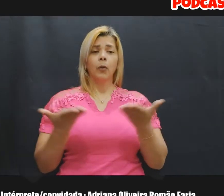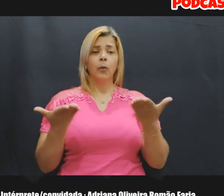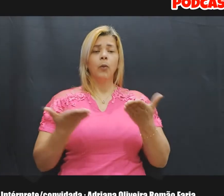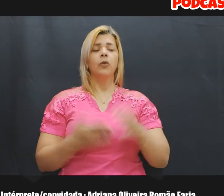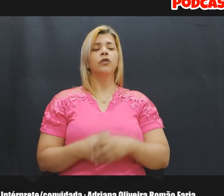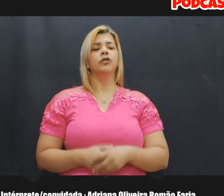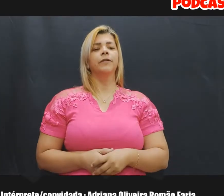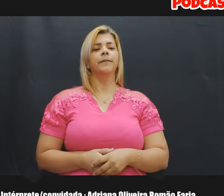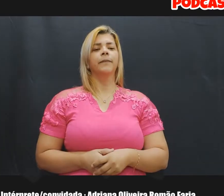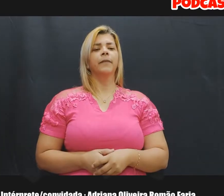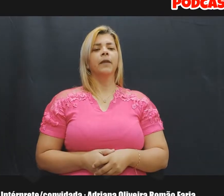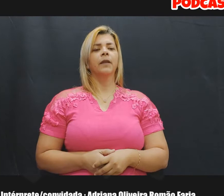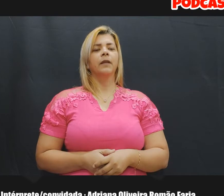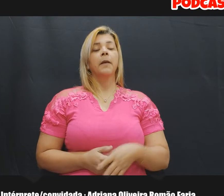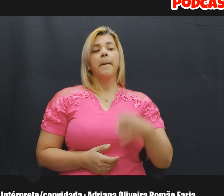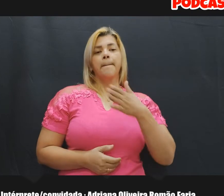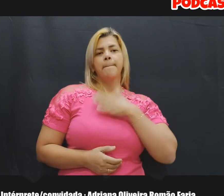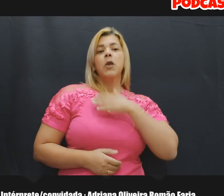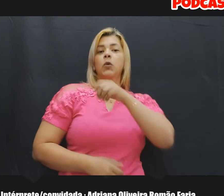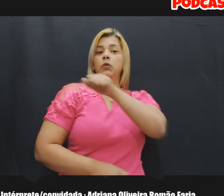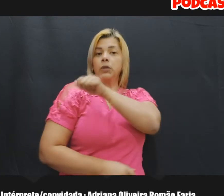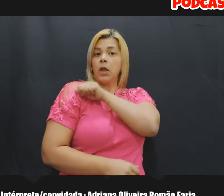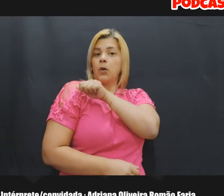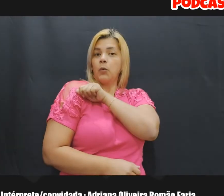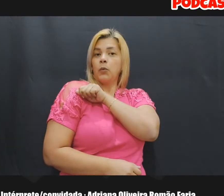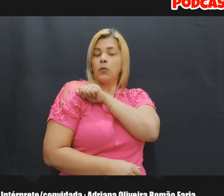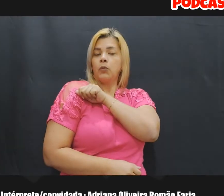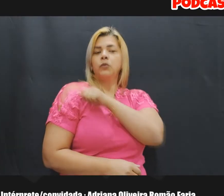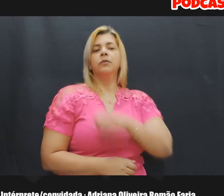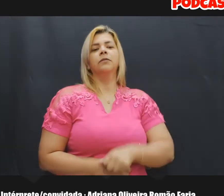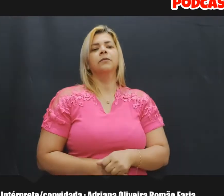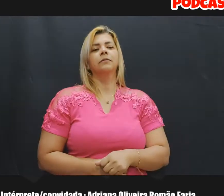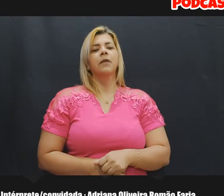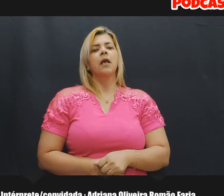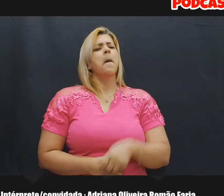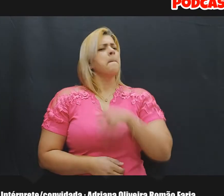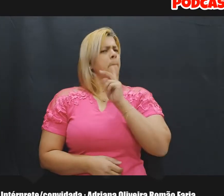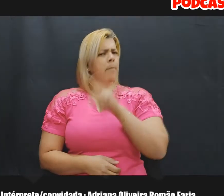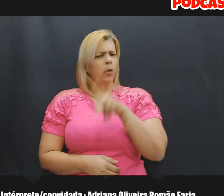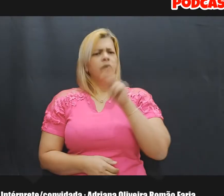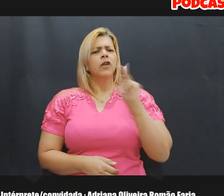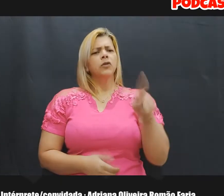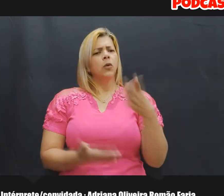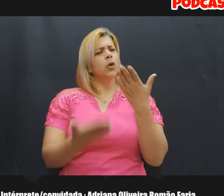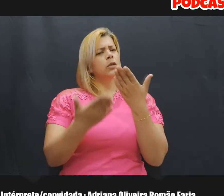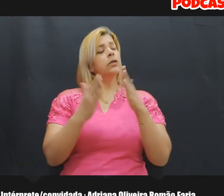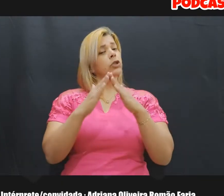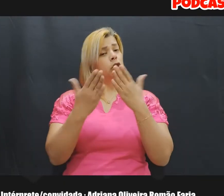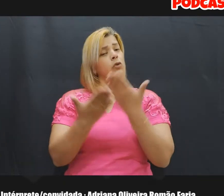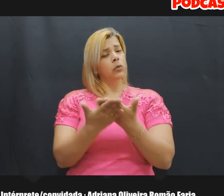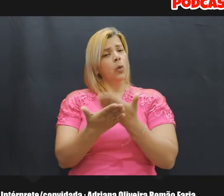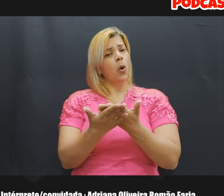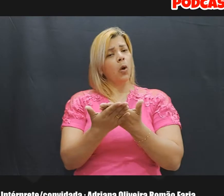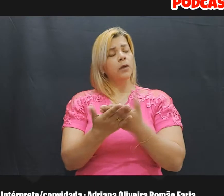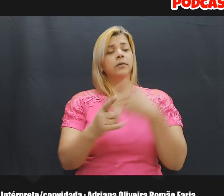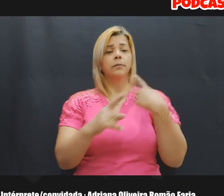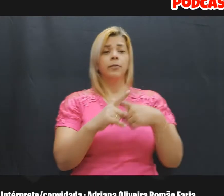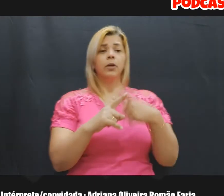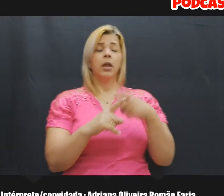a maioria dos meus alunos são professores. Por quê? Porque eles